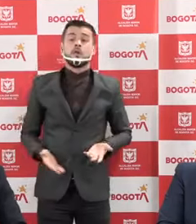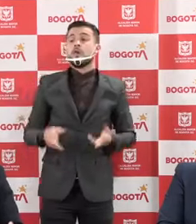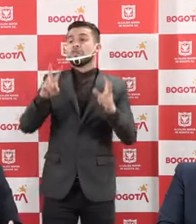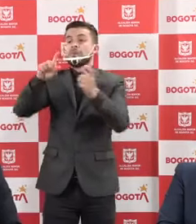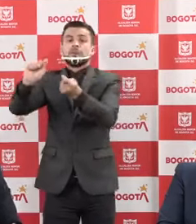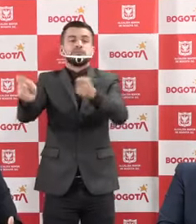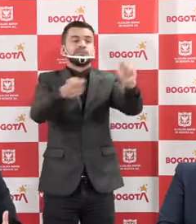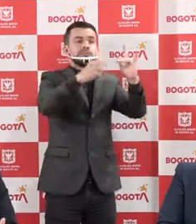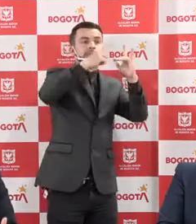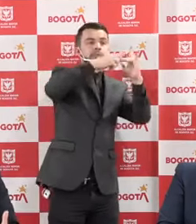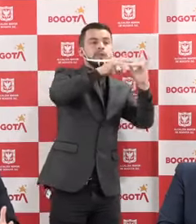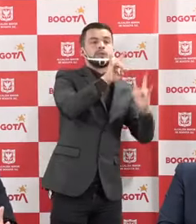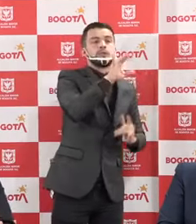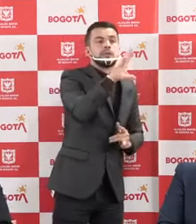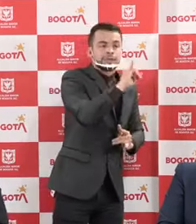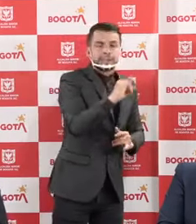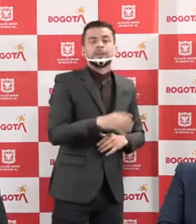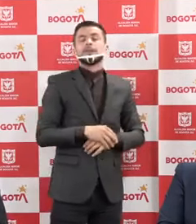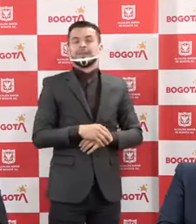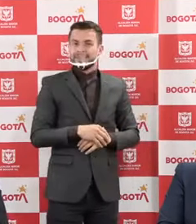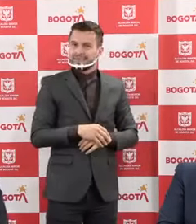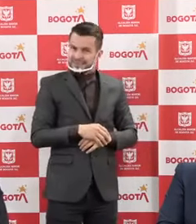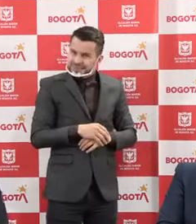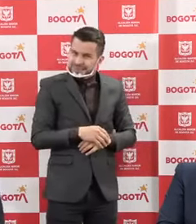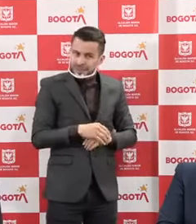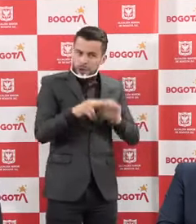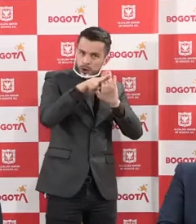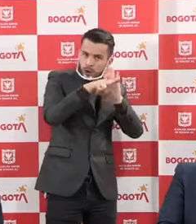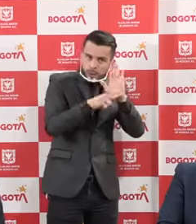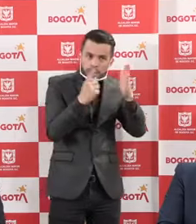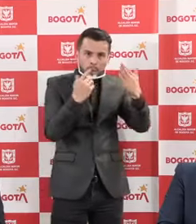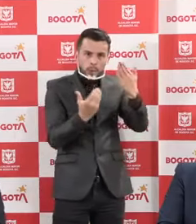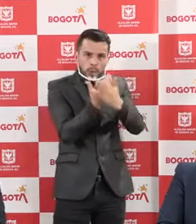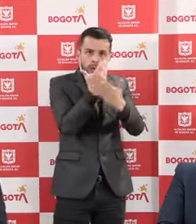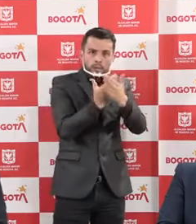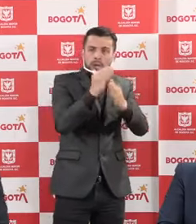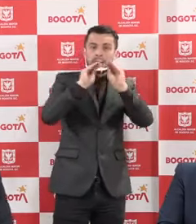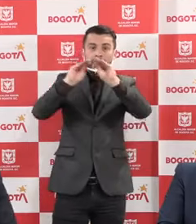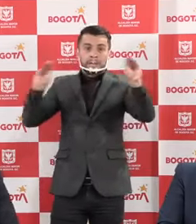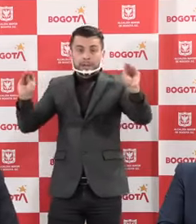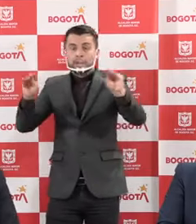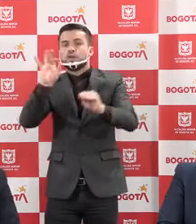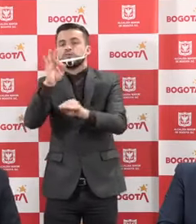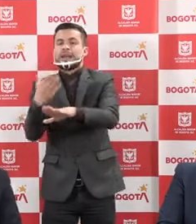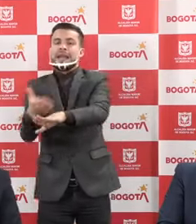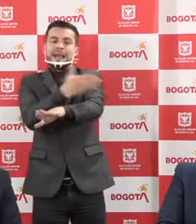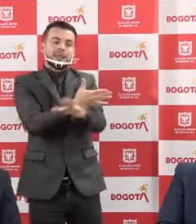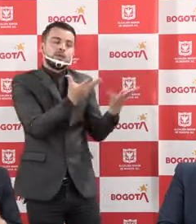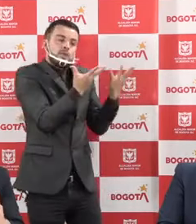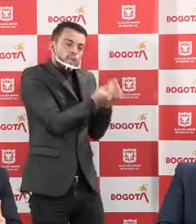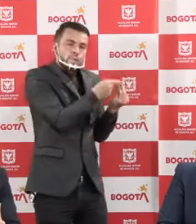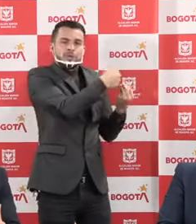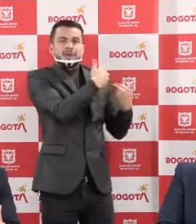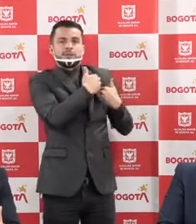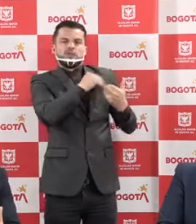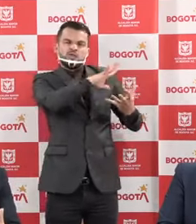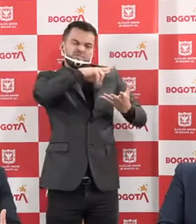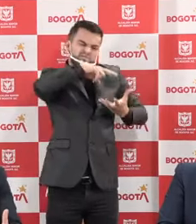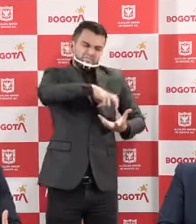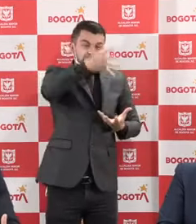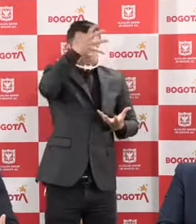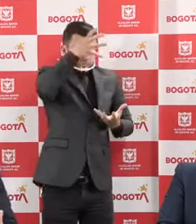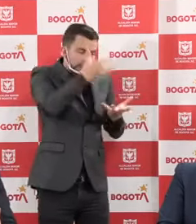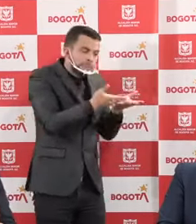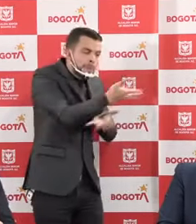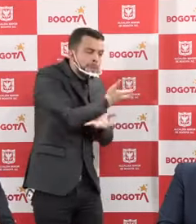y que las medidas de aislamiento y las medidas de turnos cumplan las expectativas del modelo epidemiológico donde vamos a tener contagio